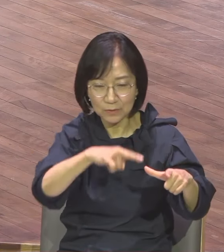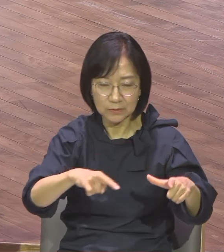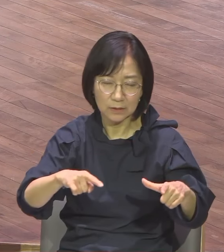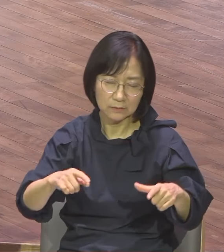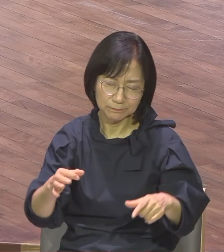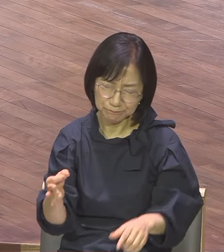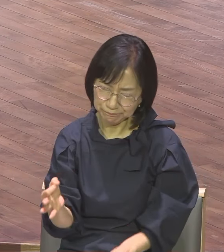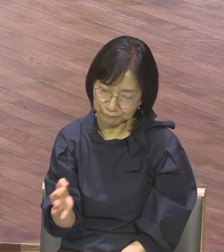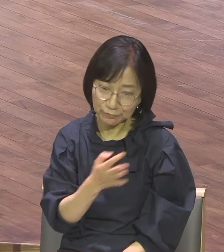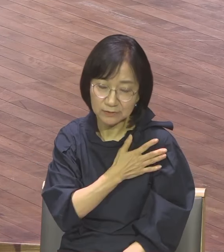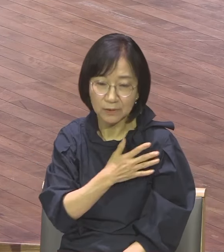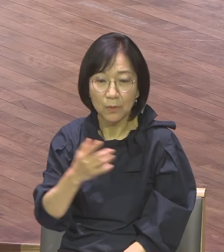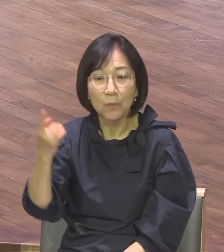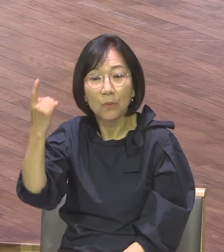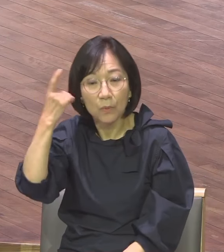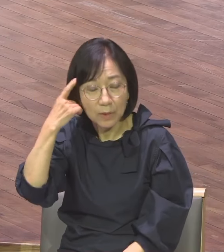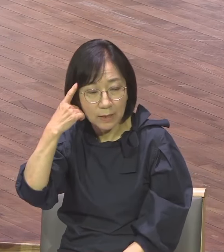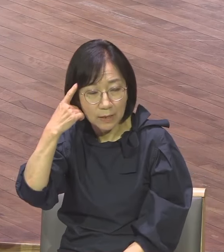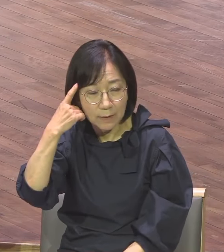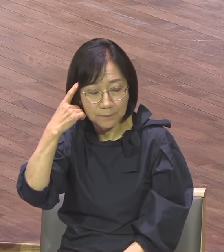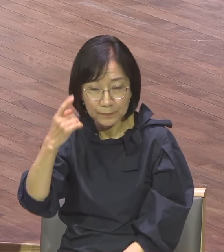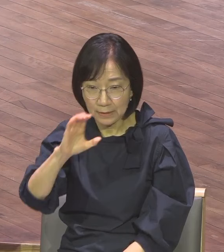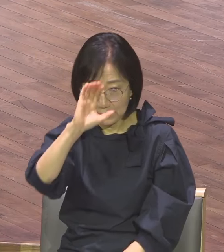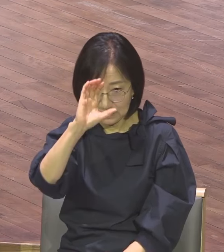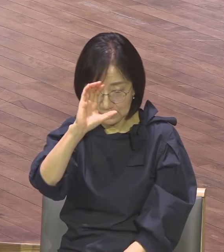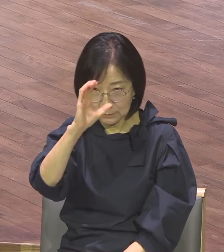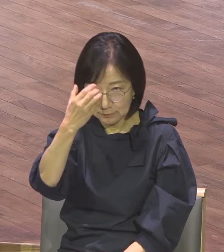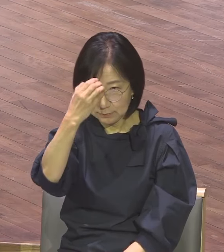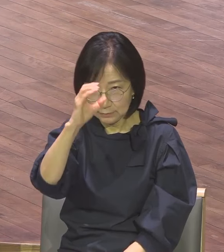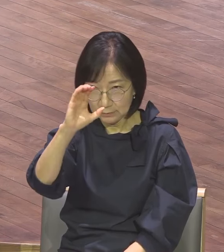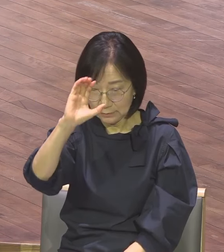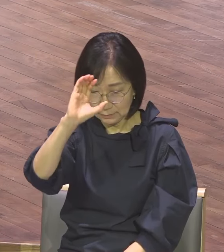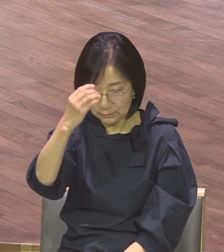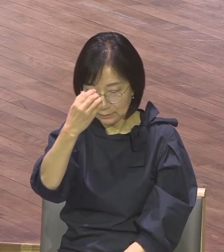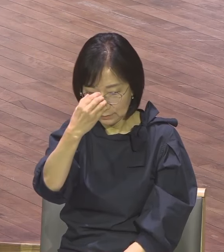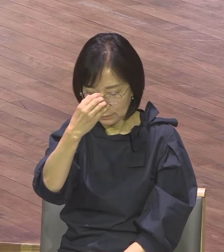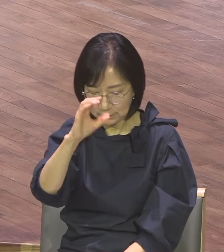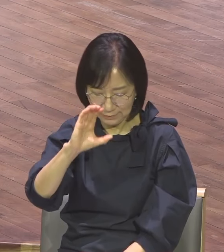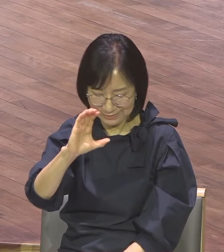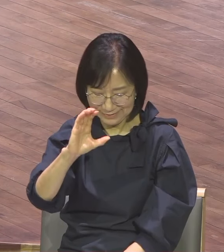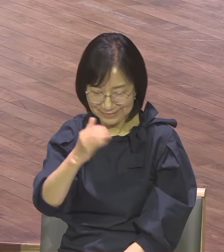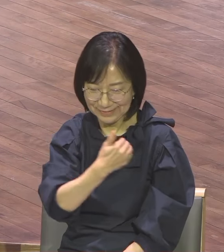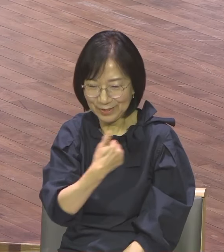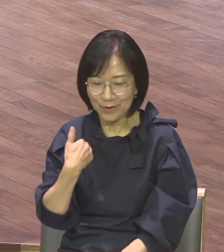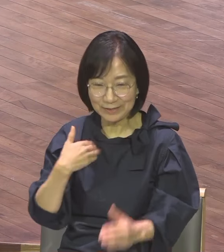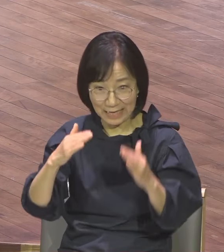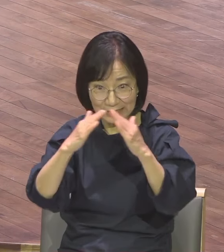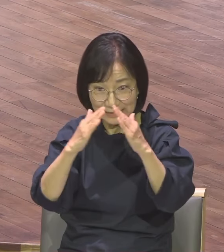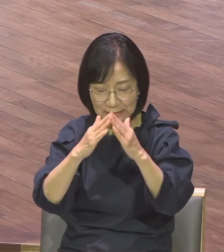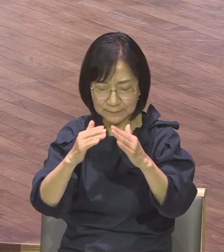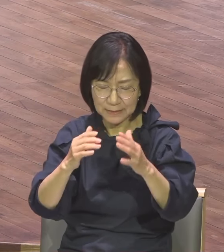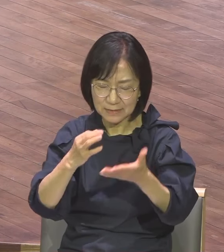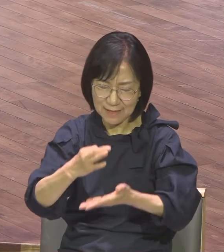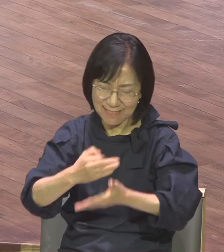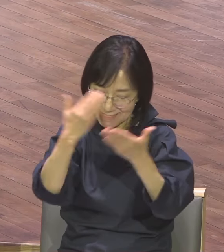모든 성당은 다 바티칸 거예요. 우리나라도 마찬가지. 모든 재산은 다